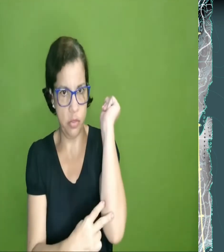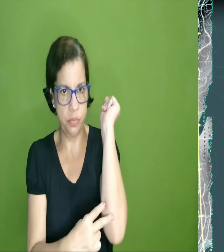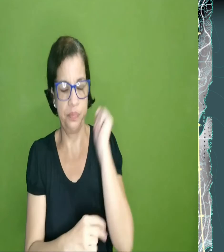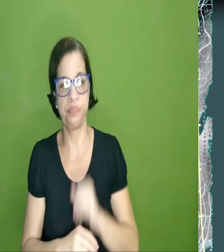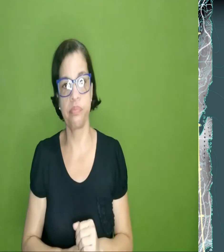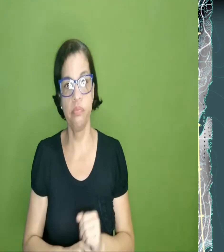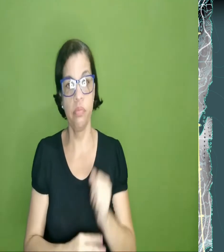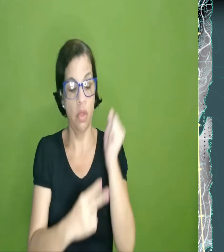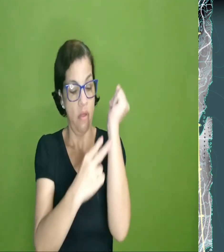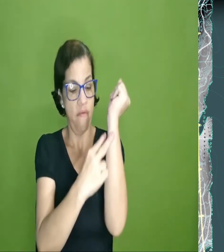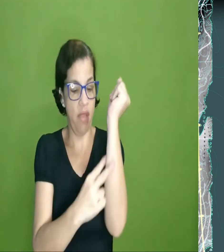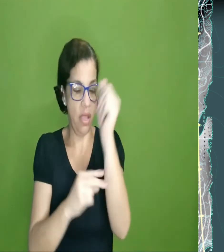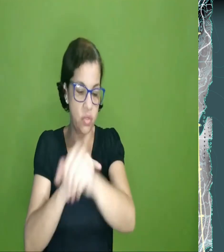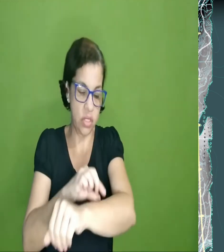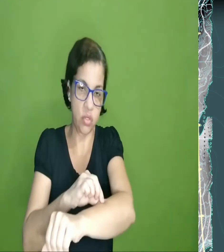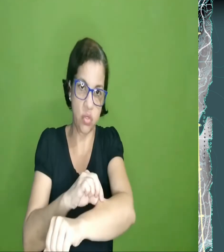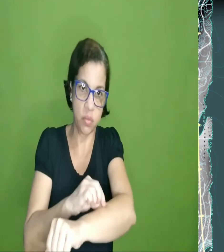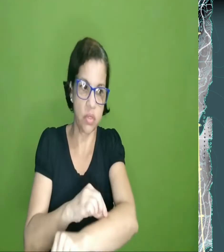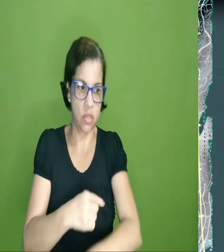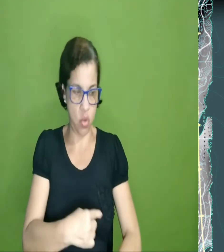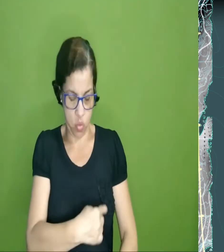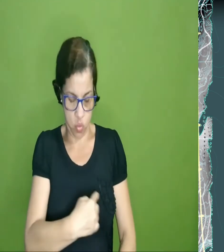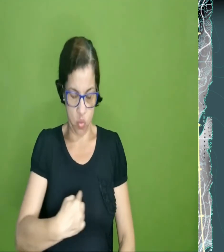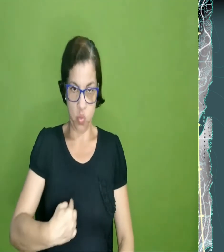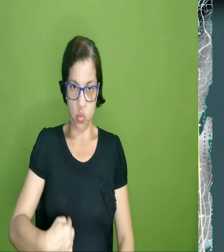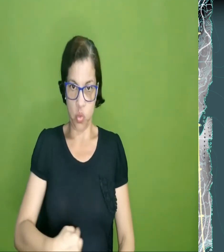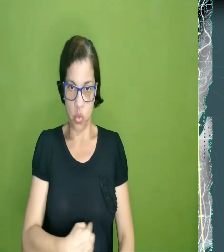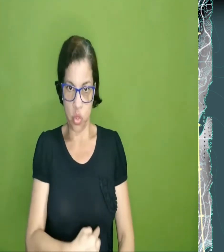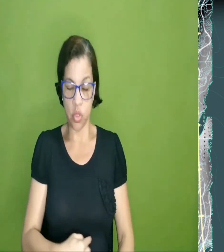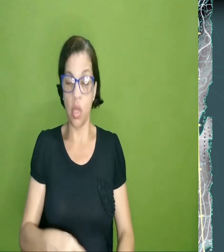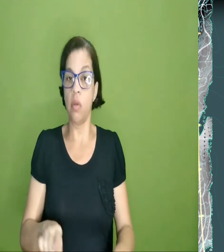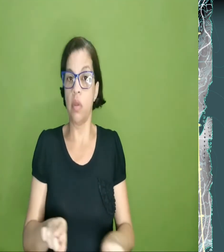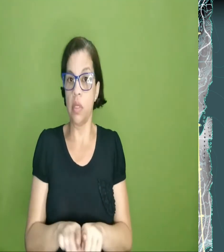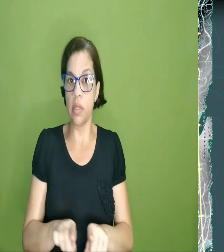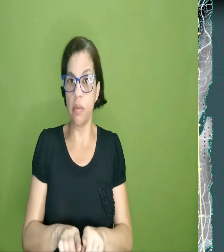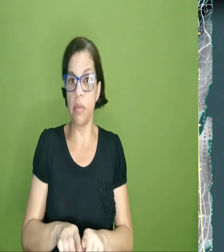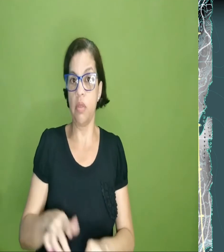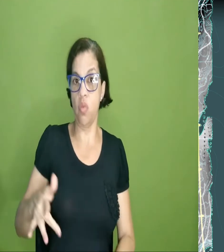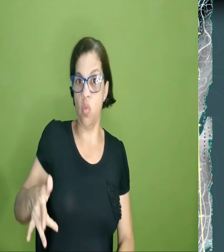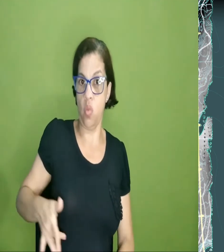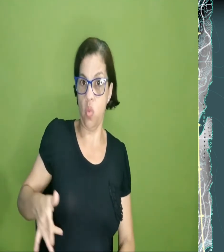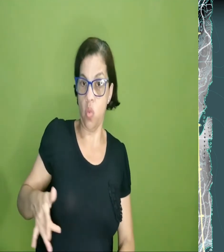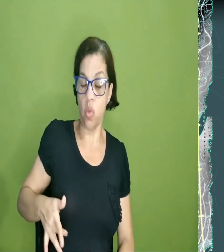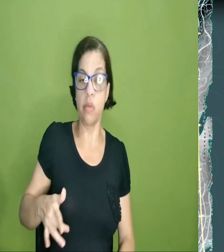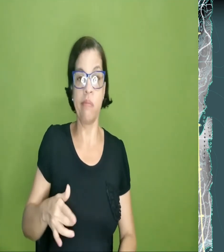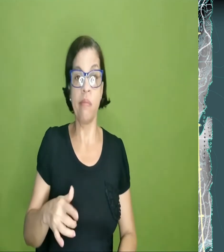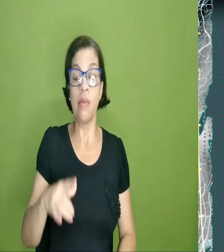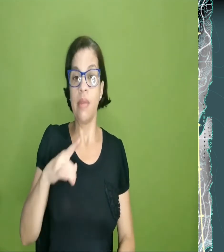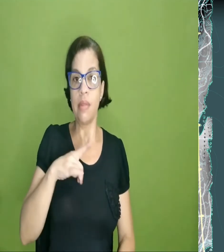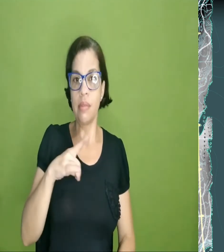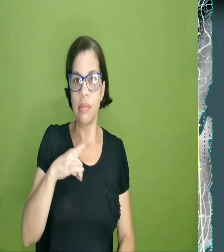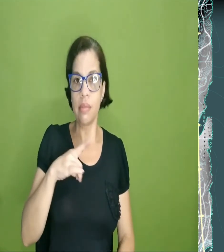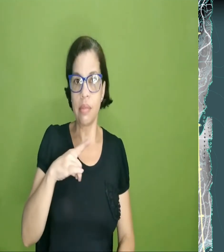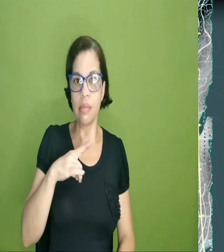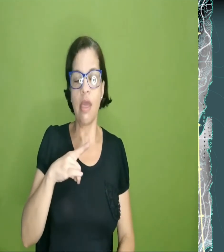Vasos do leito subcutâneo, do trato gastrointestinal e também os vasos renais apresentam uma